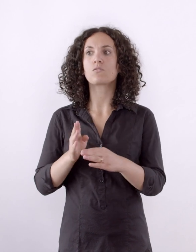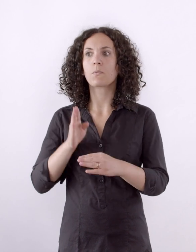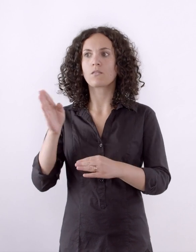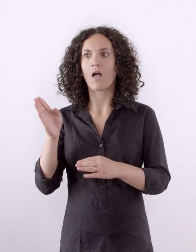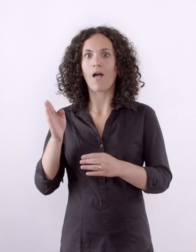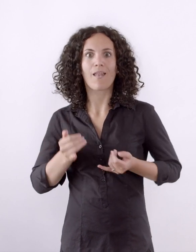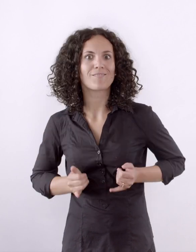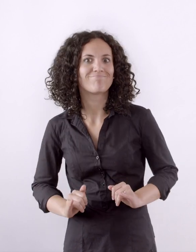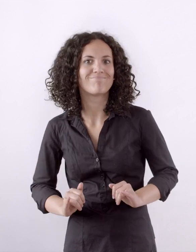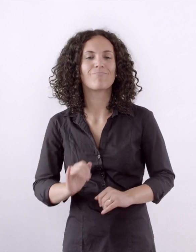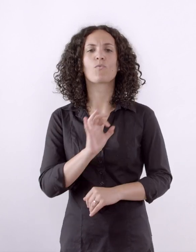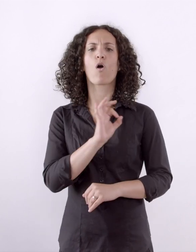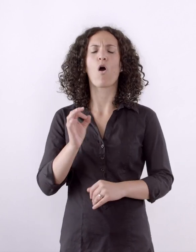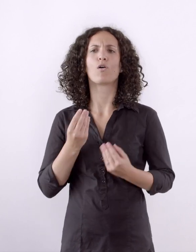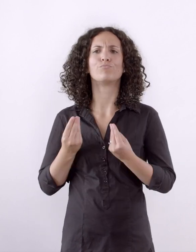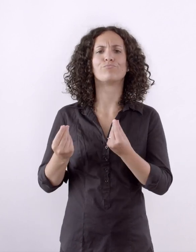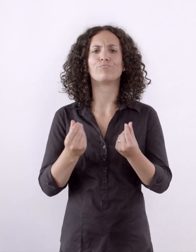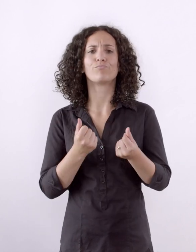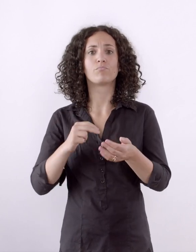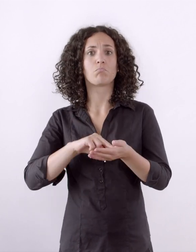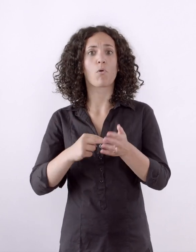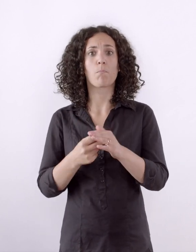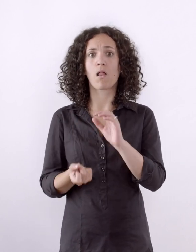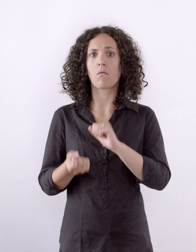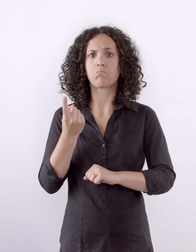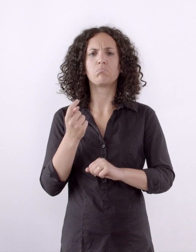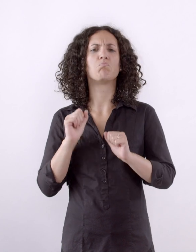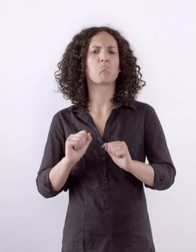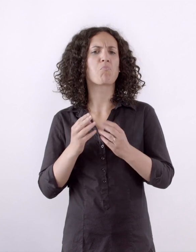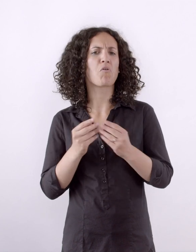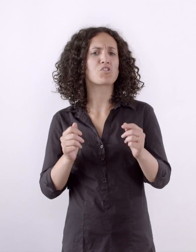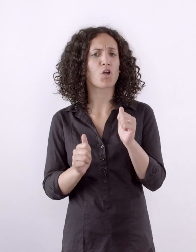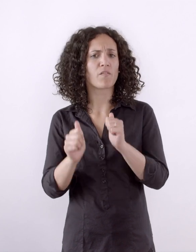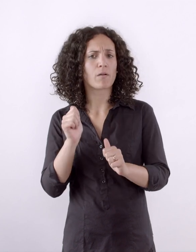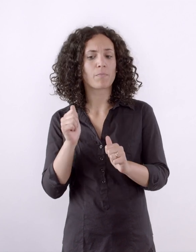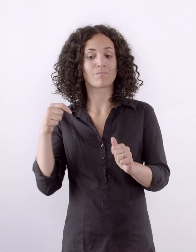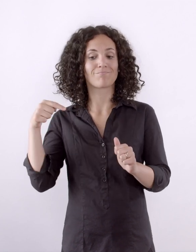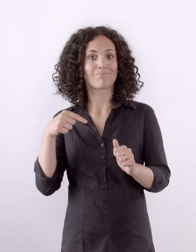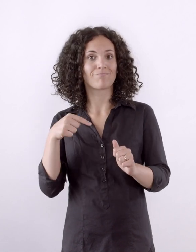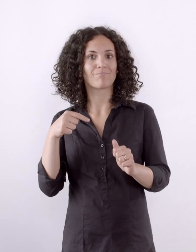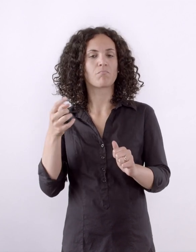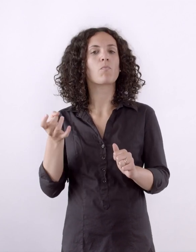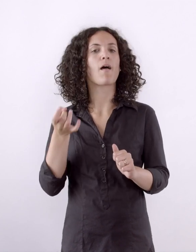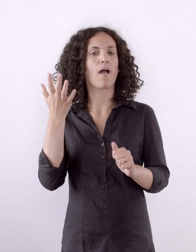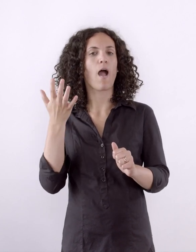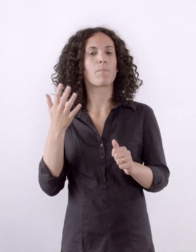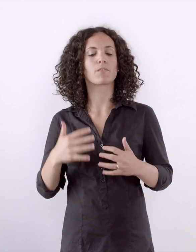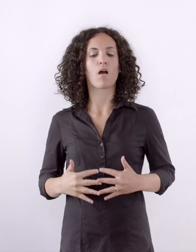in ospedale a partorire, oppure sapere anticipatamente un eventuale problema, che spesso si può risolvere intervenendo il